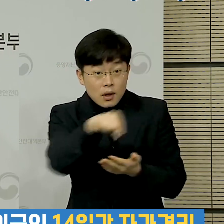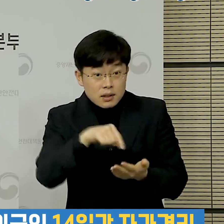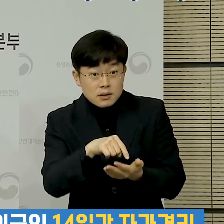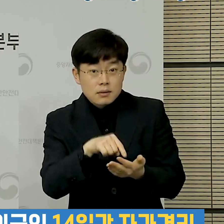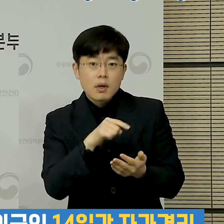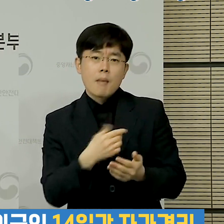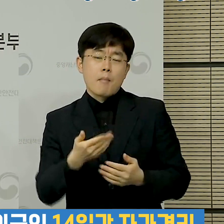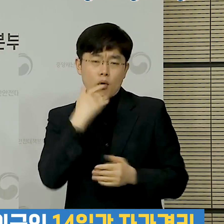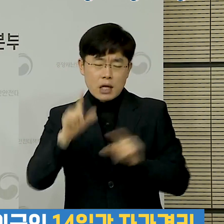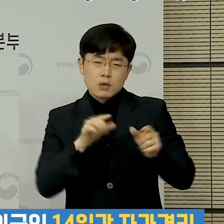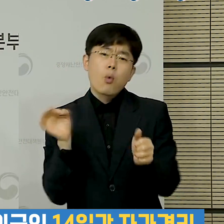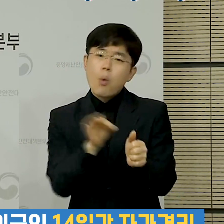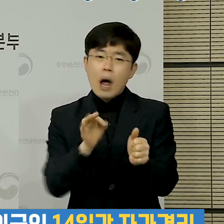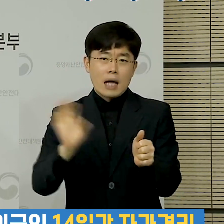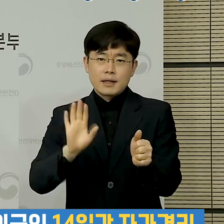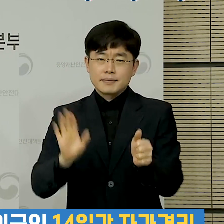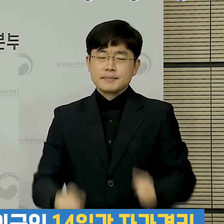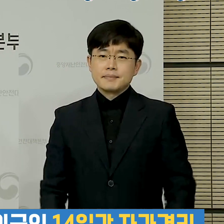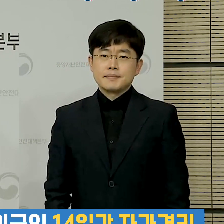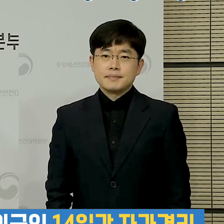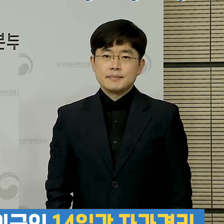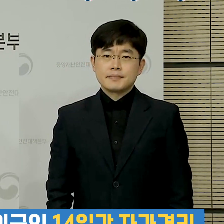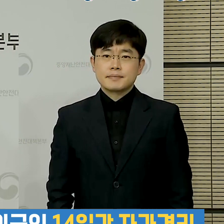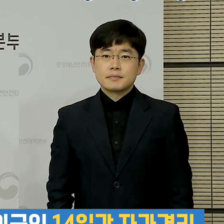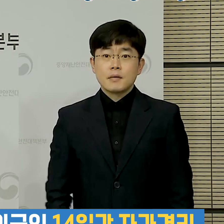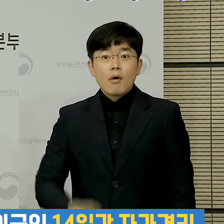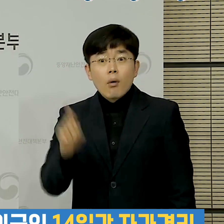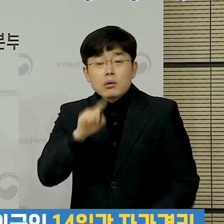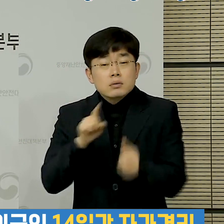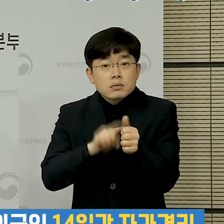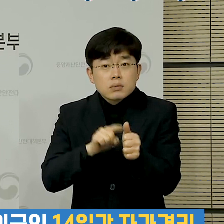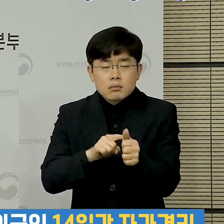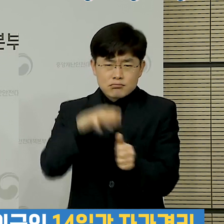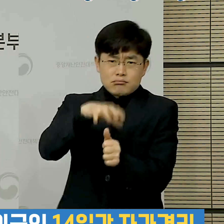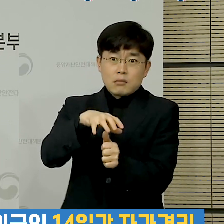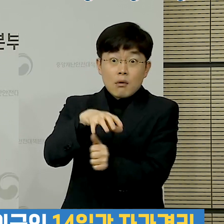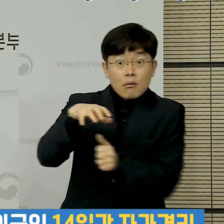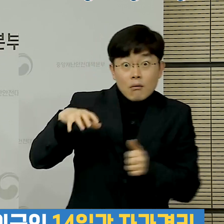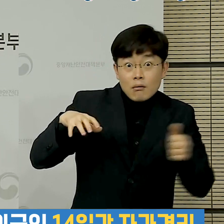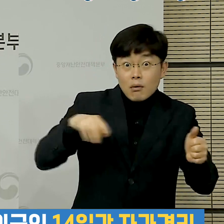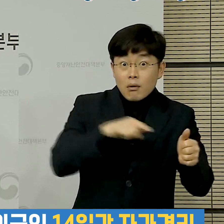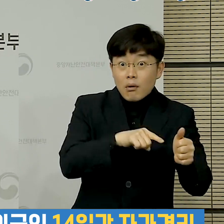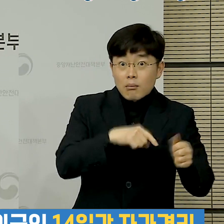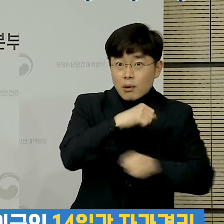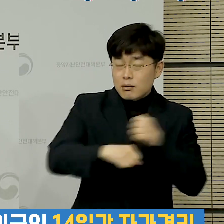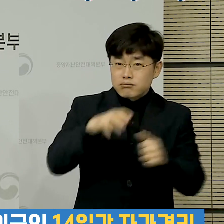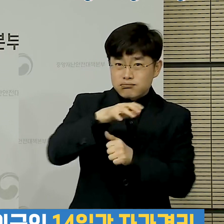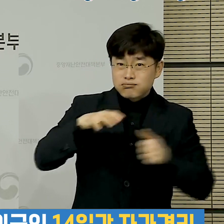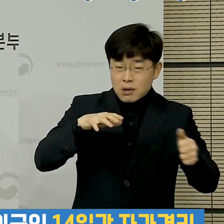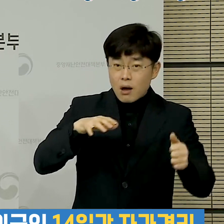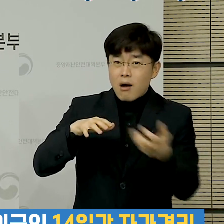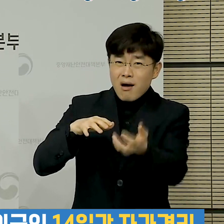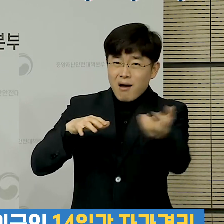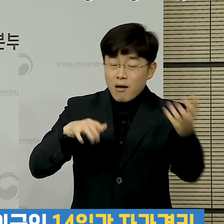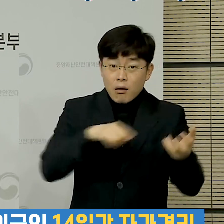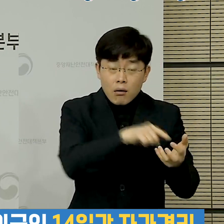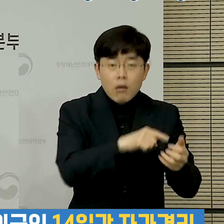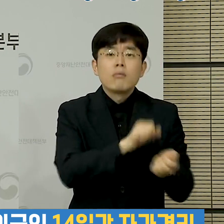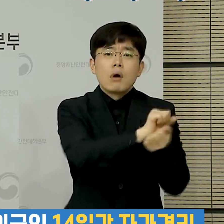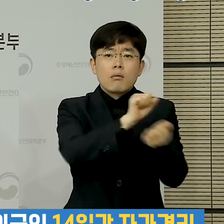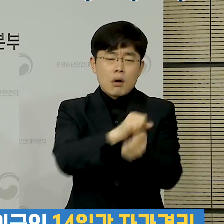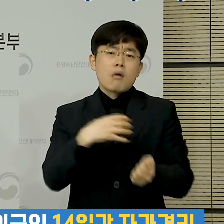계획입니다. 최근 해외 입국자 등이 자가격리를 지키지 않는 사례가 잇따라 발생하며 지역사회 전파 우려가 커지고